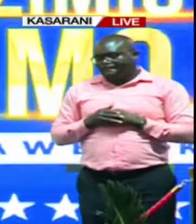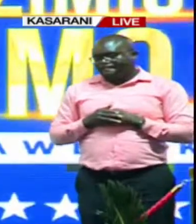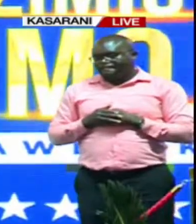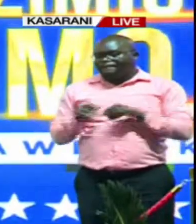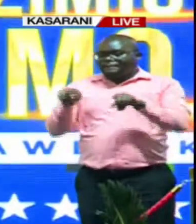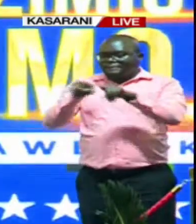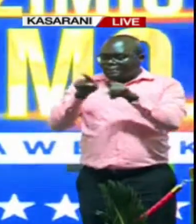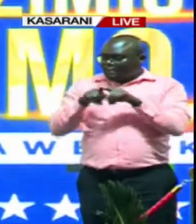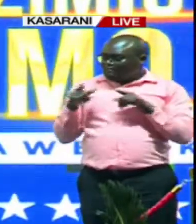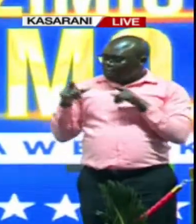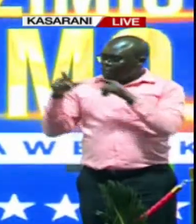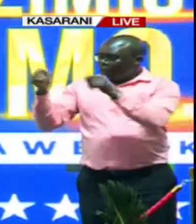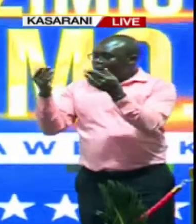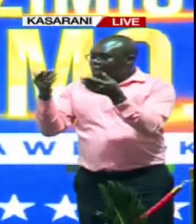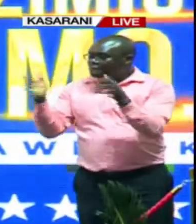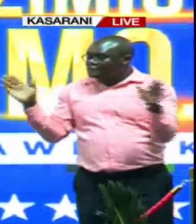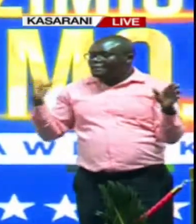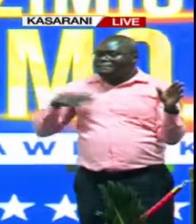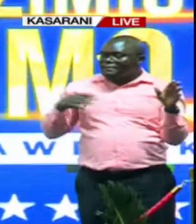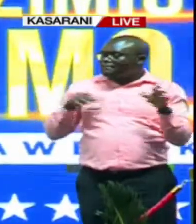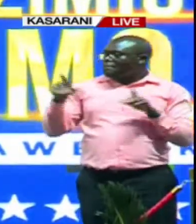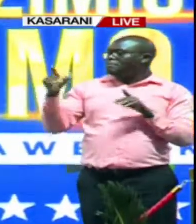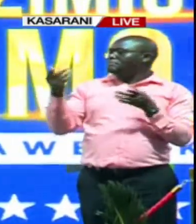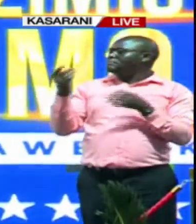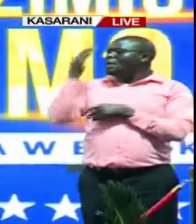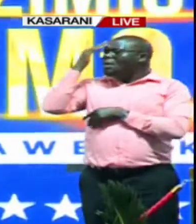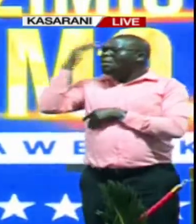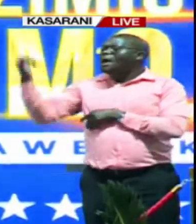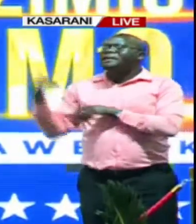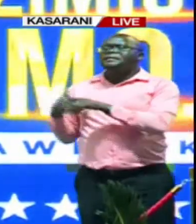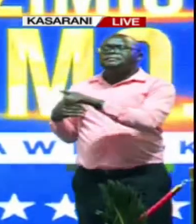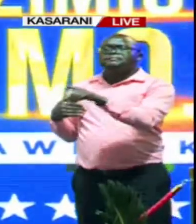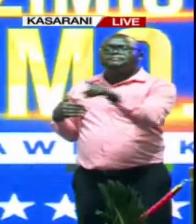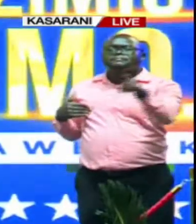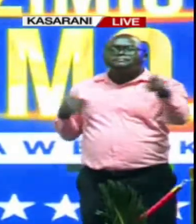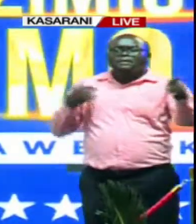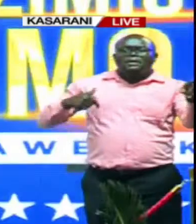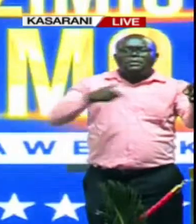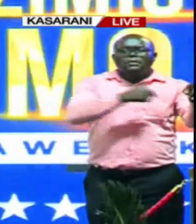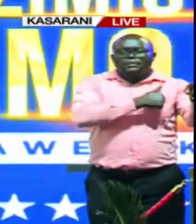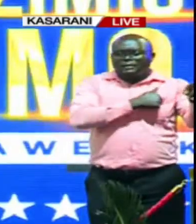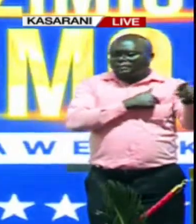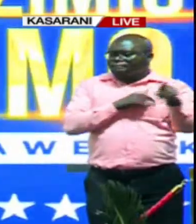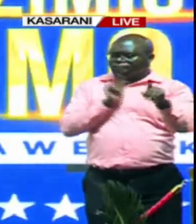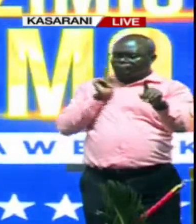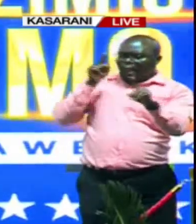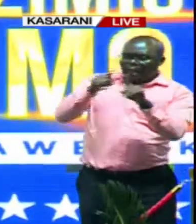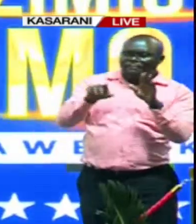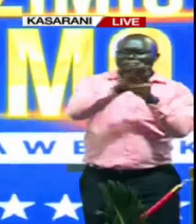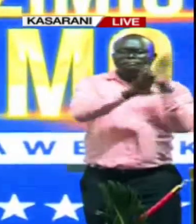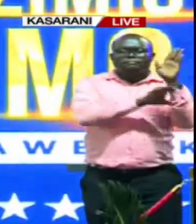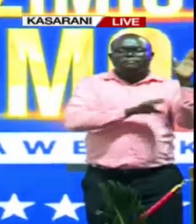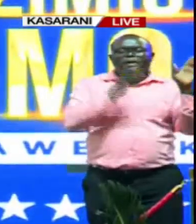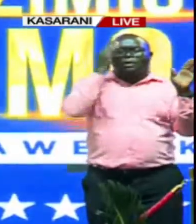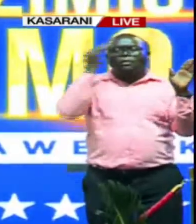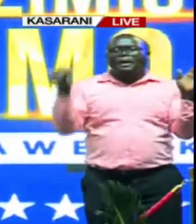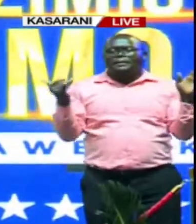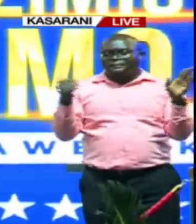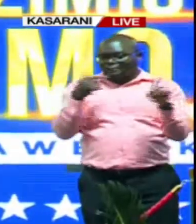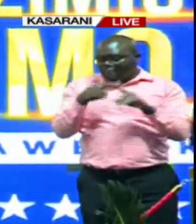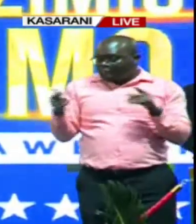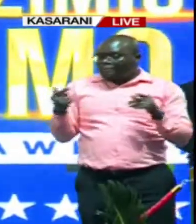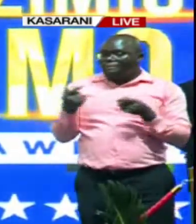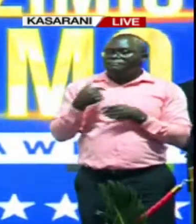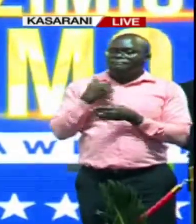Na pia nikasema, wengi walisema kwa nini tuangalie mambo ya katiba. Na mimi